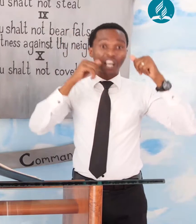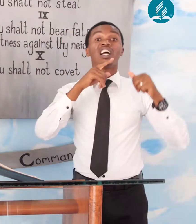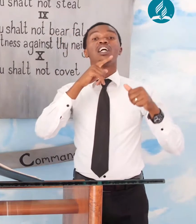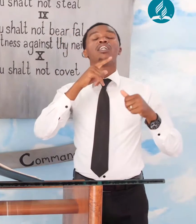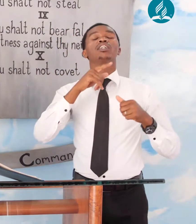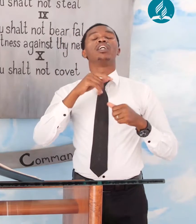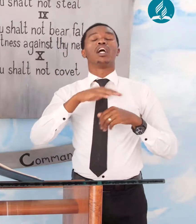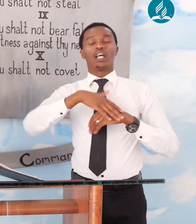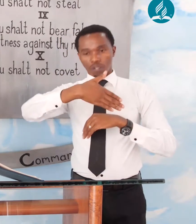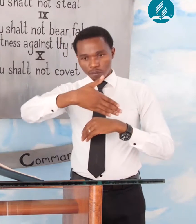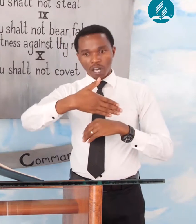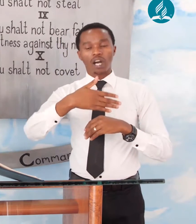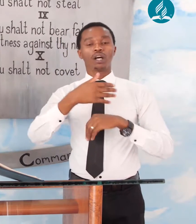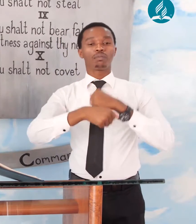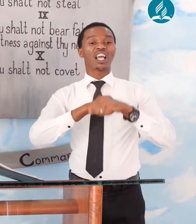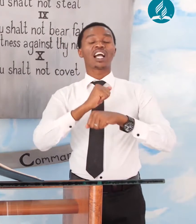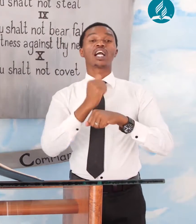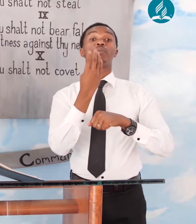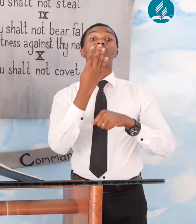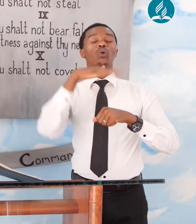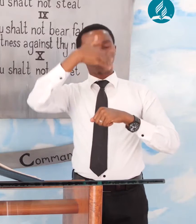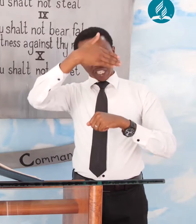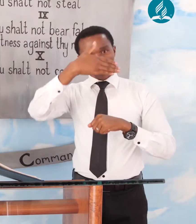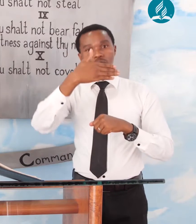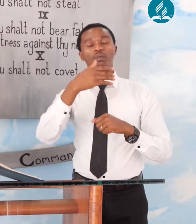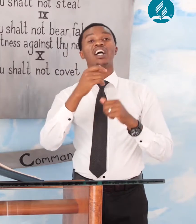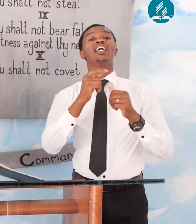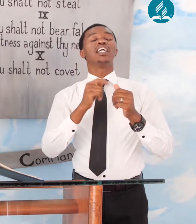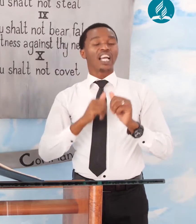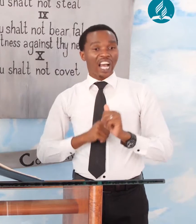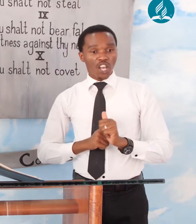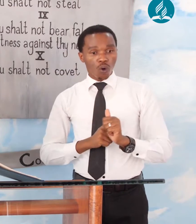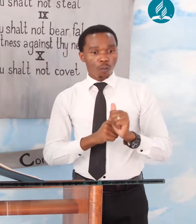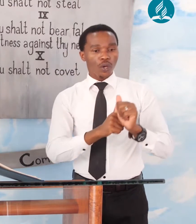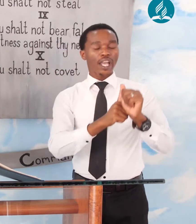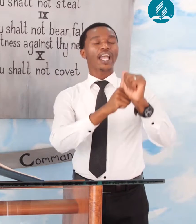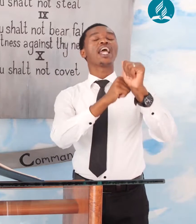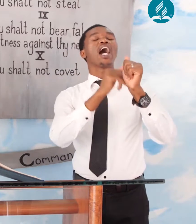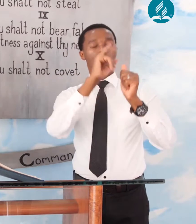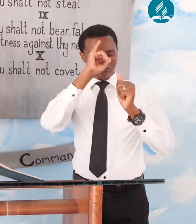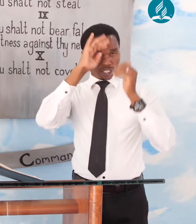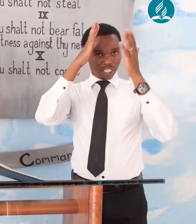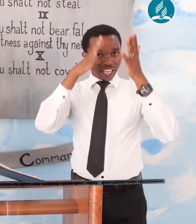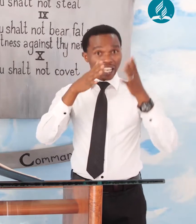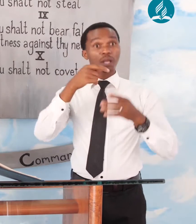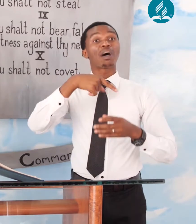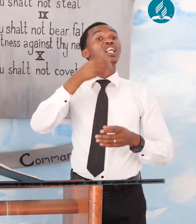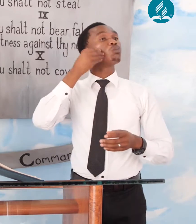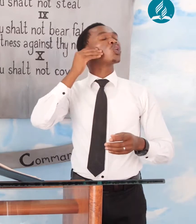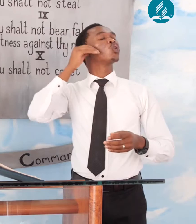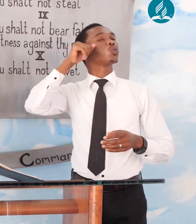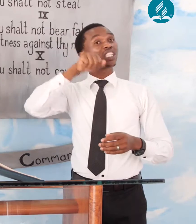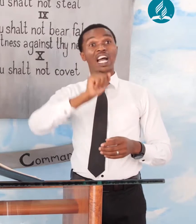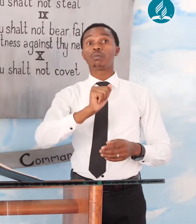ni imyaka yarimo yambutsa ubwoko bw'Abisirayeli mu gihugu cy'isezerano cy'i Kanani